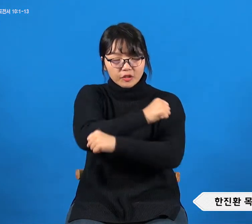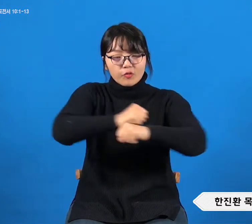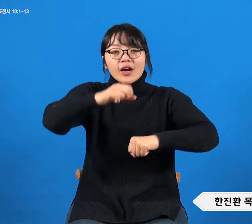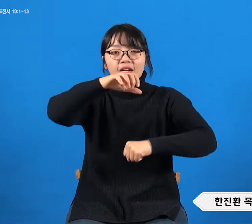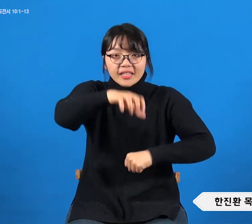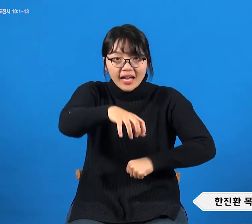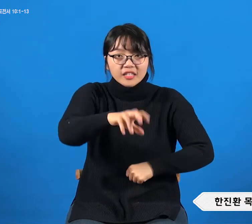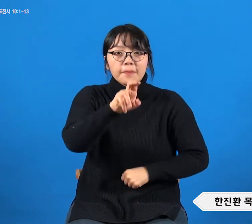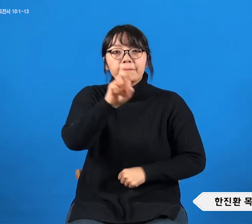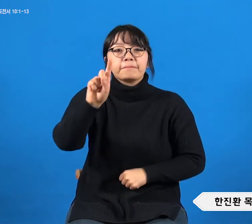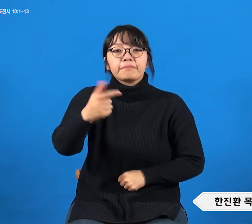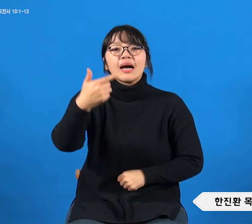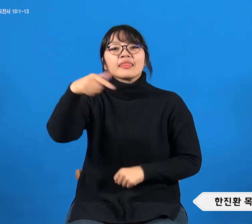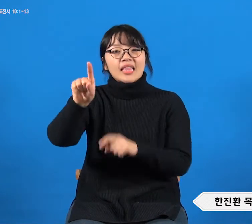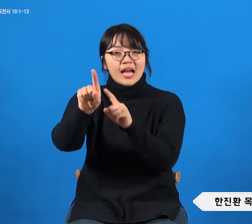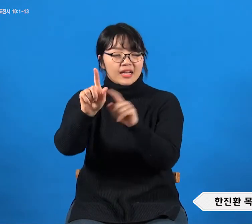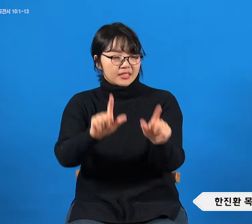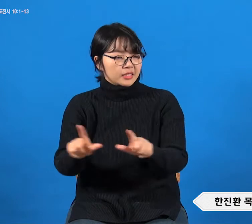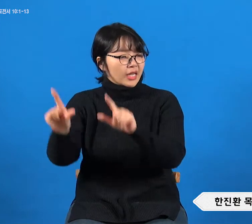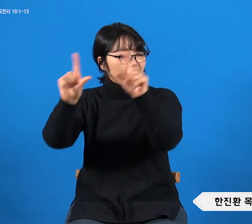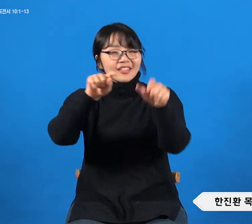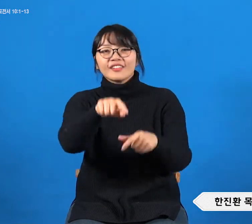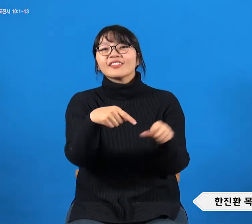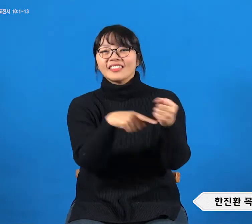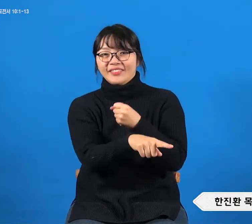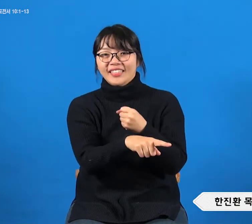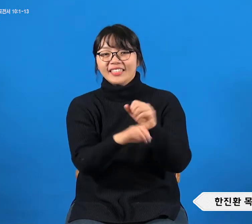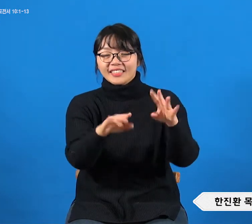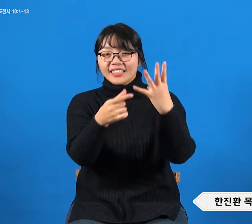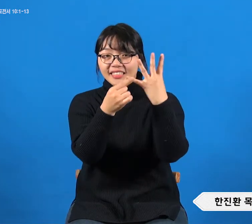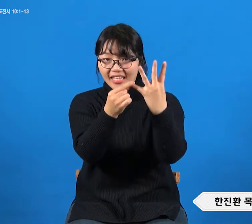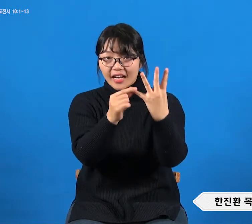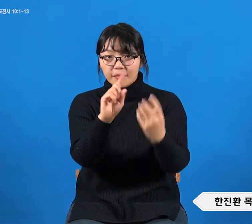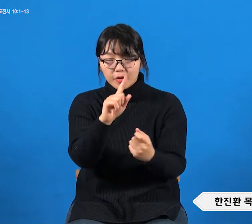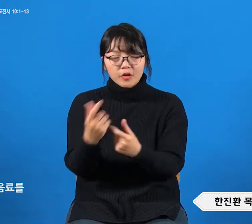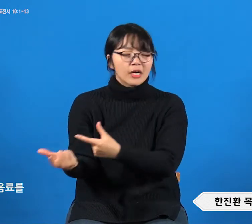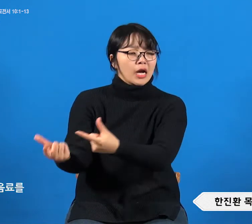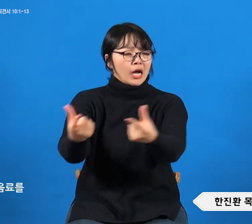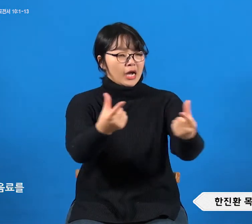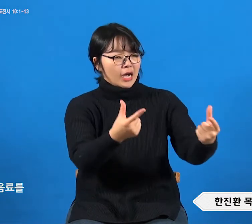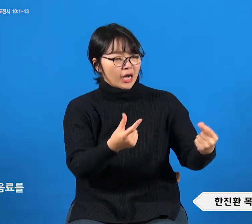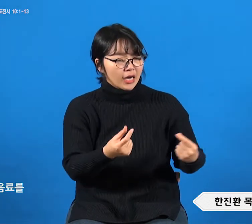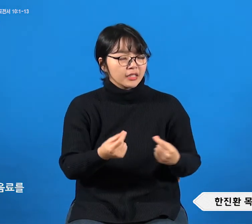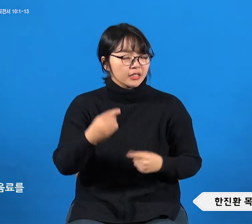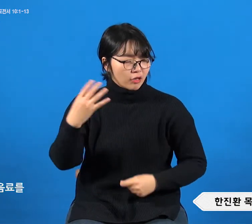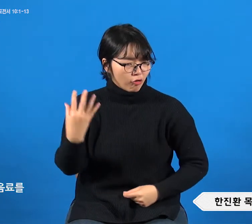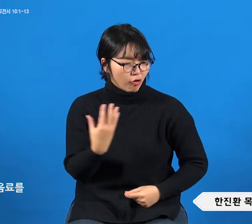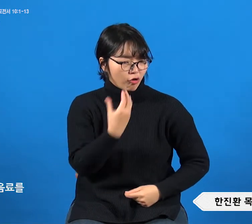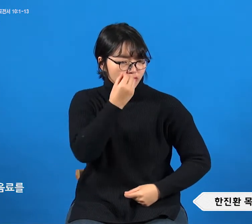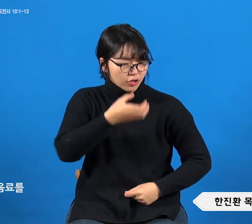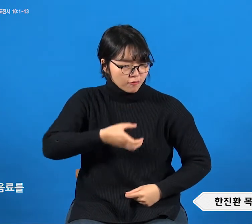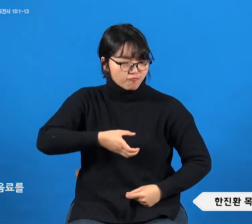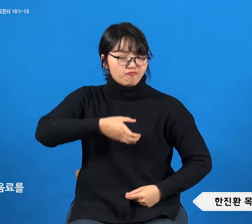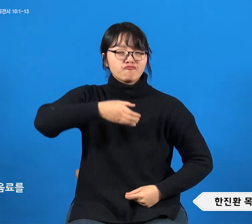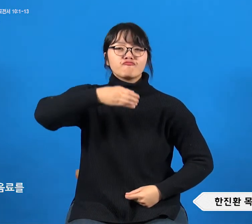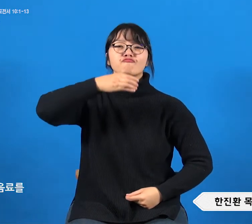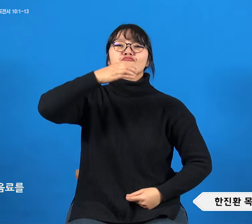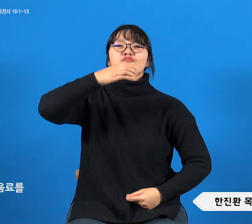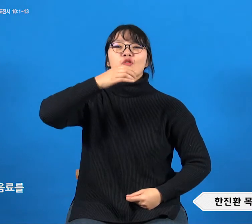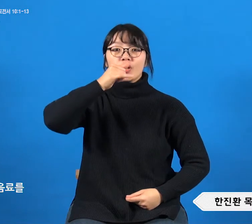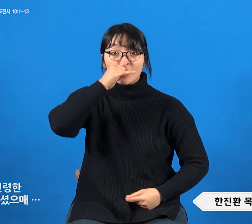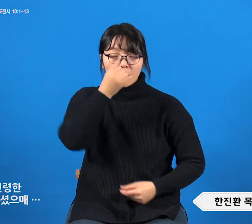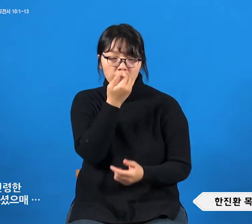광야에서 만나를 먹고 산 것을 말하죠. 4절에 모두가 같은 신령한 음료를 뒤따르는